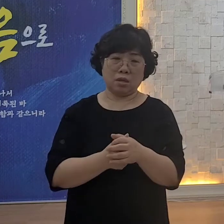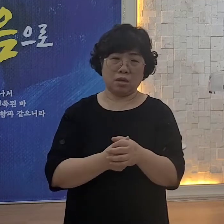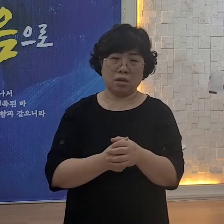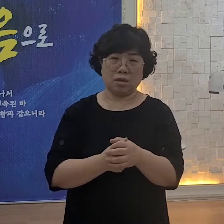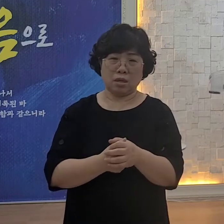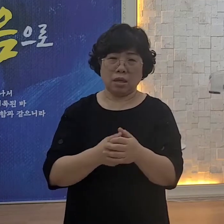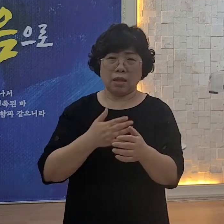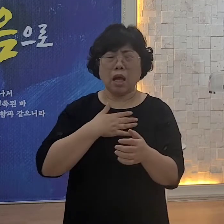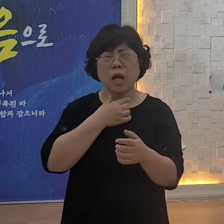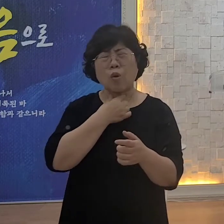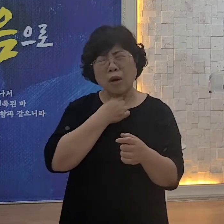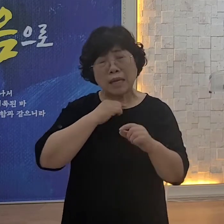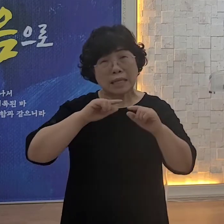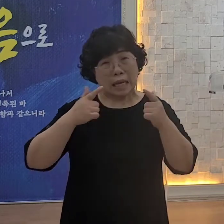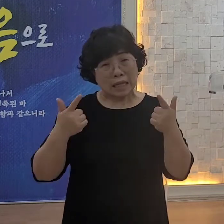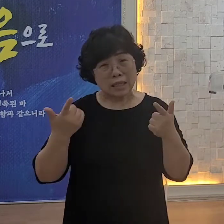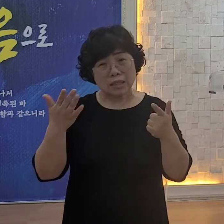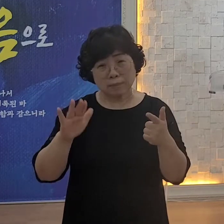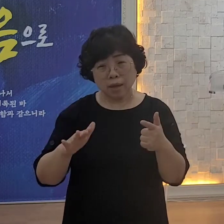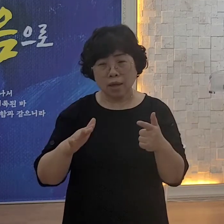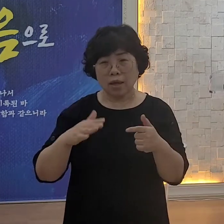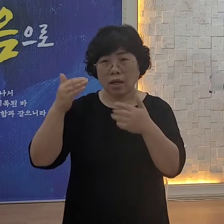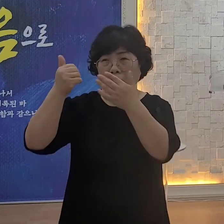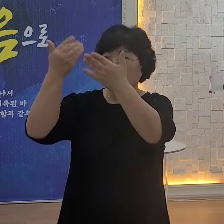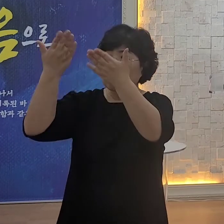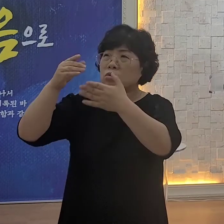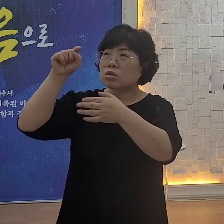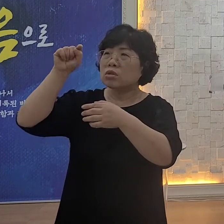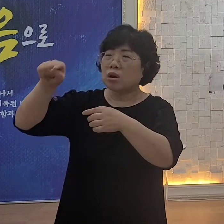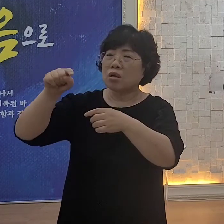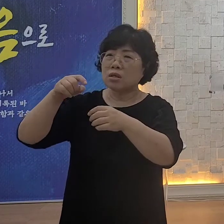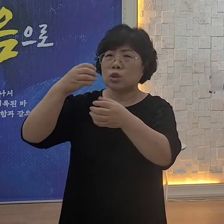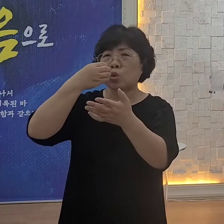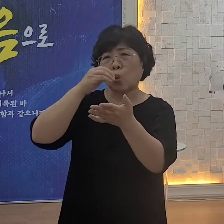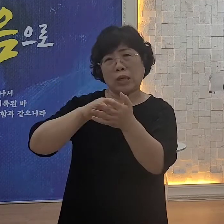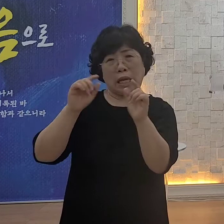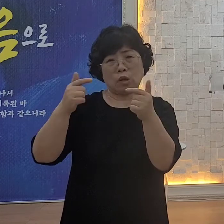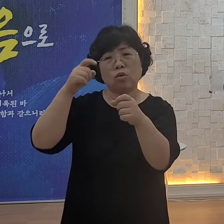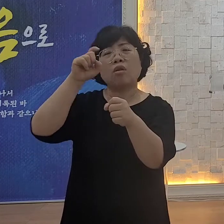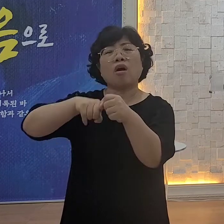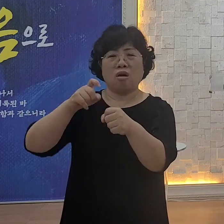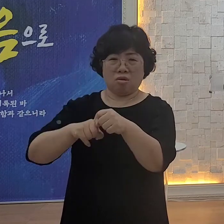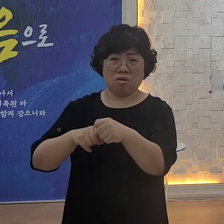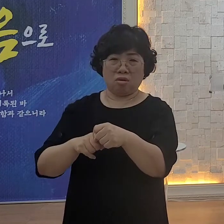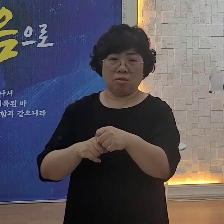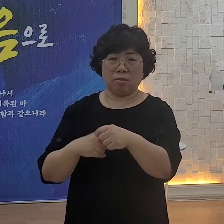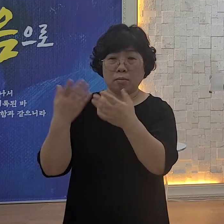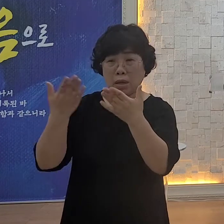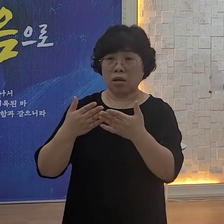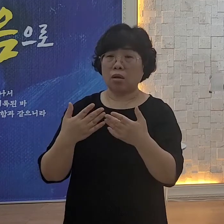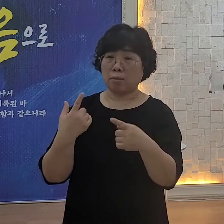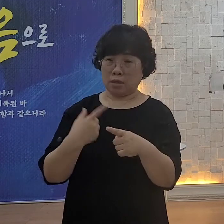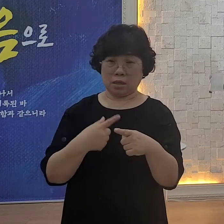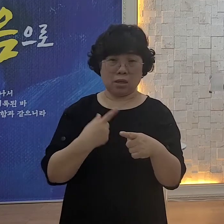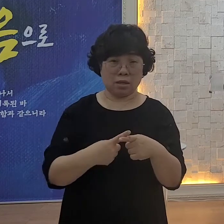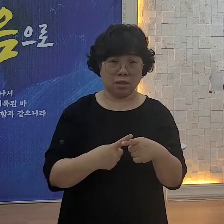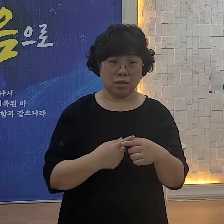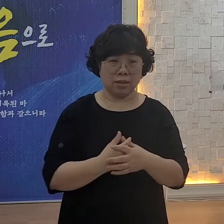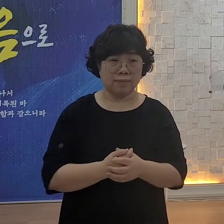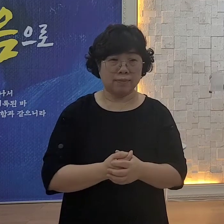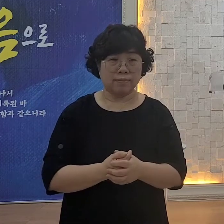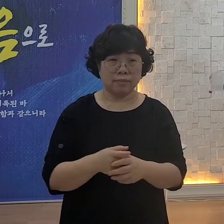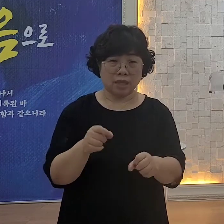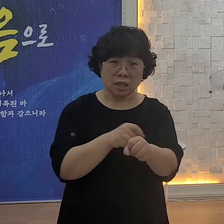여러분 이 경제적인 어려움 때문에 주님 앞에 끊임없이 기도하는 가정들이 있어요. 그죠? 요즘 특히